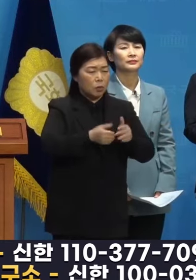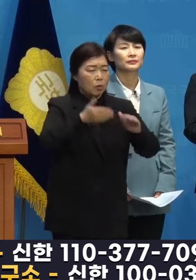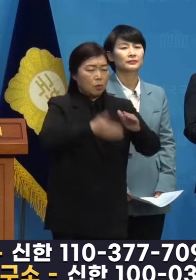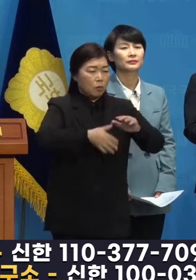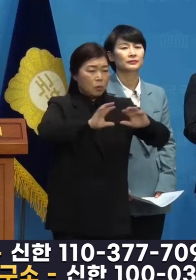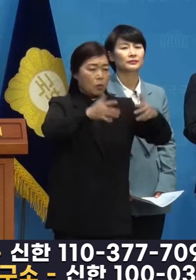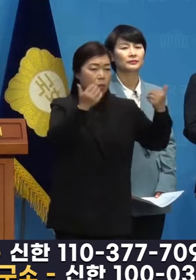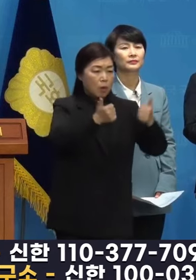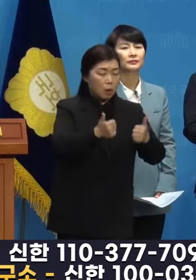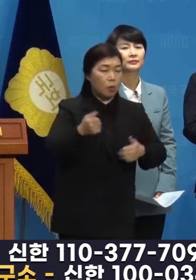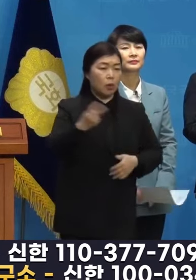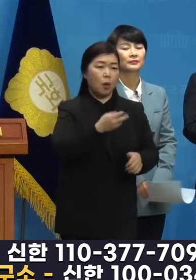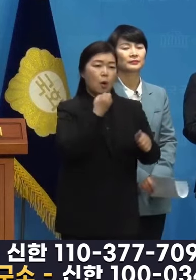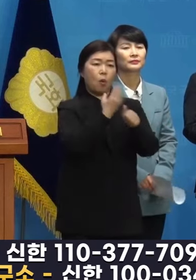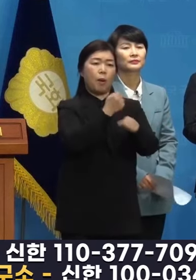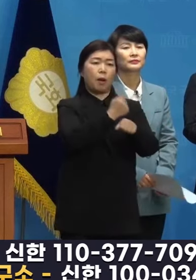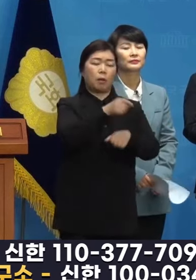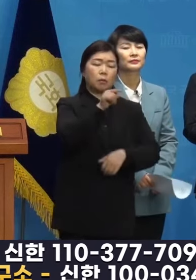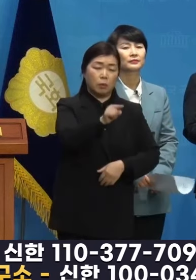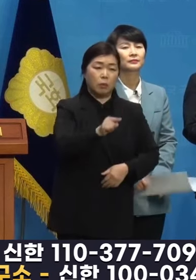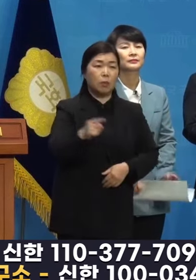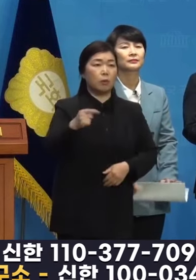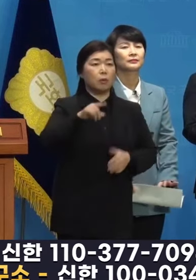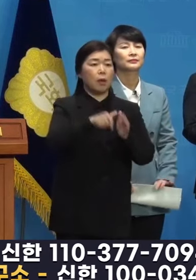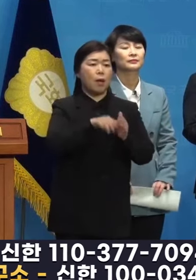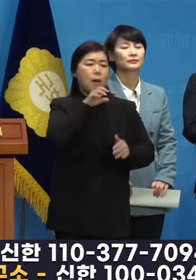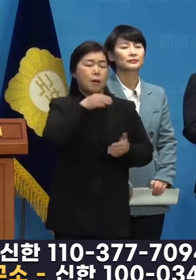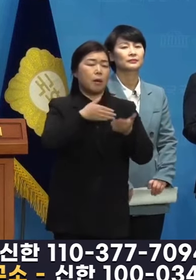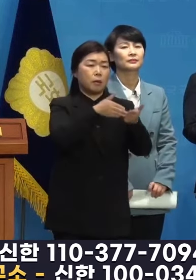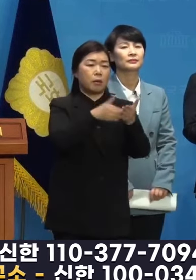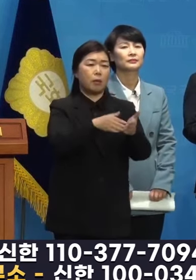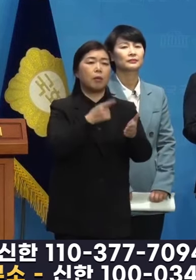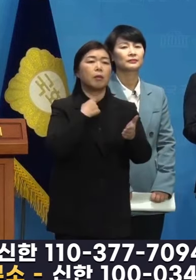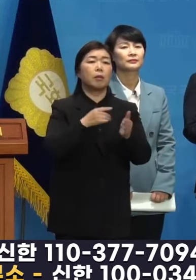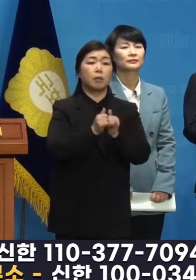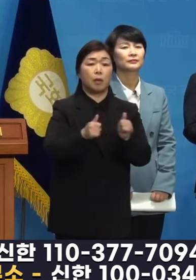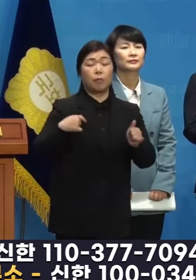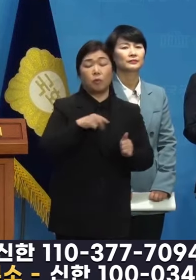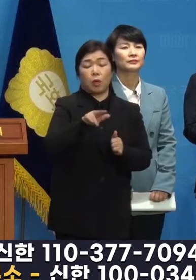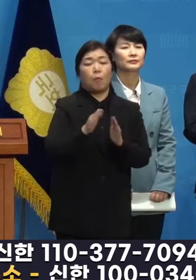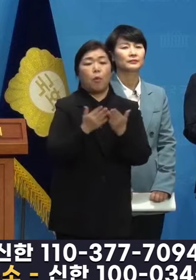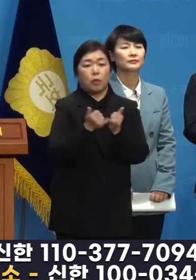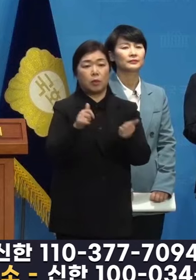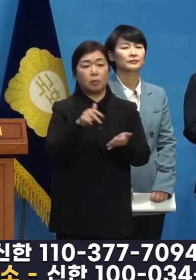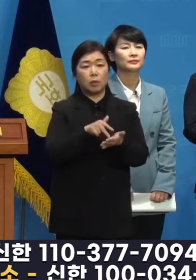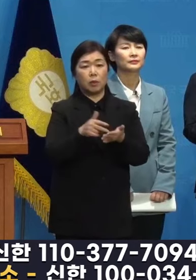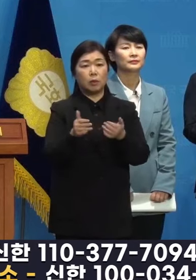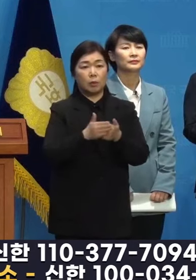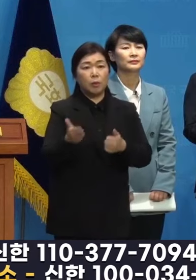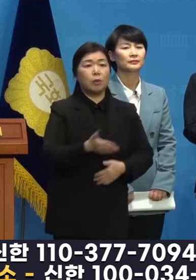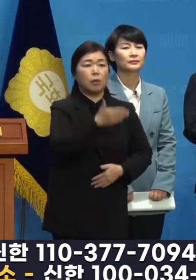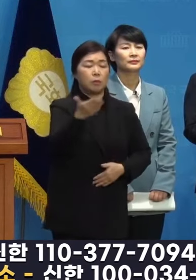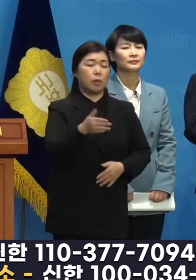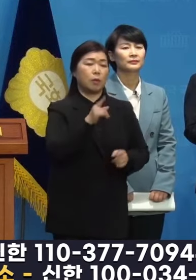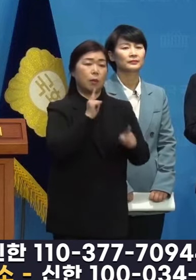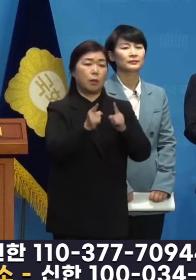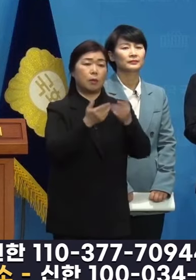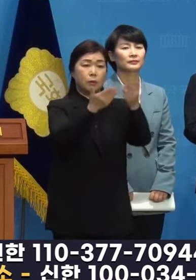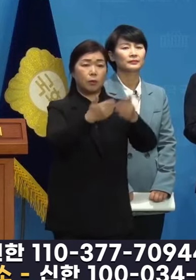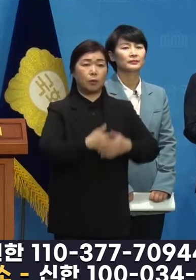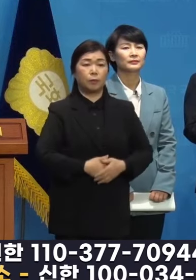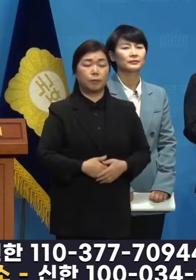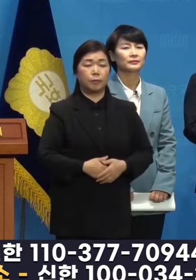공론화하고 또 고발 때론 고발하고 때로 항의했던 당사자들이 때문에 기자님들이 그 부분을 설명도 드리고